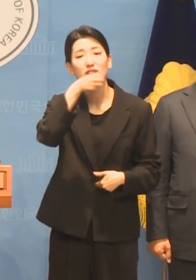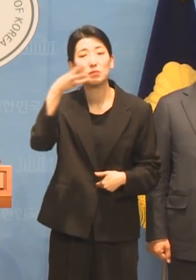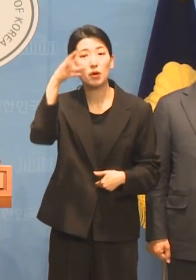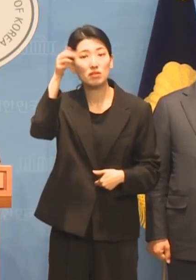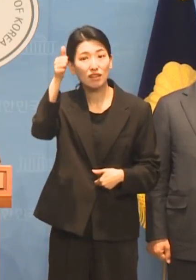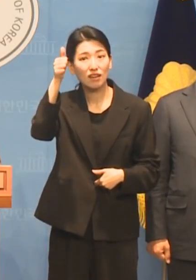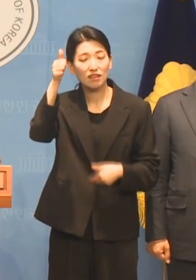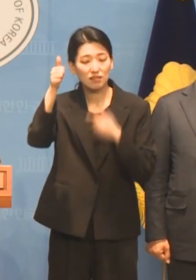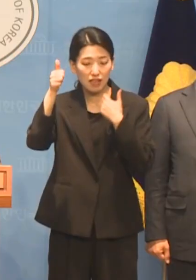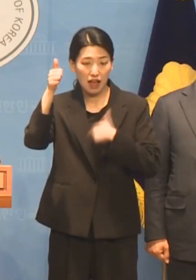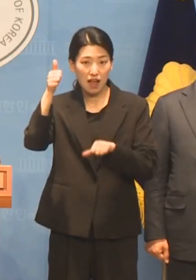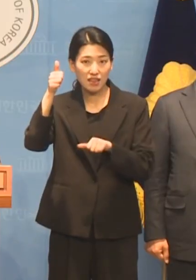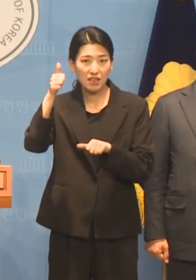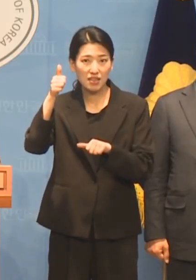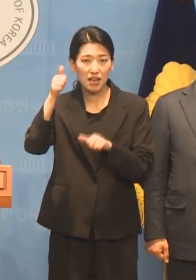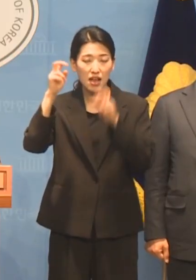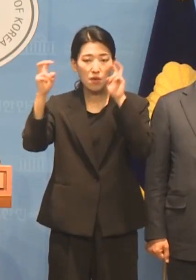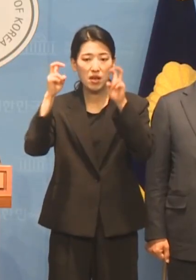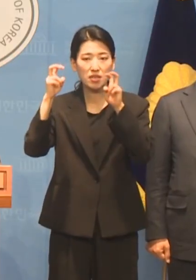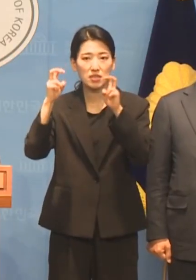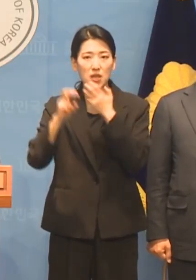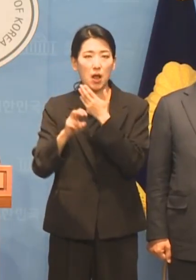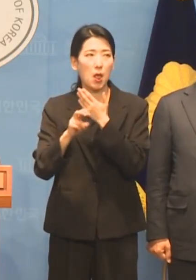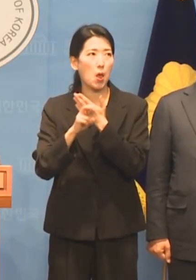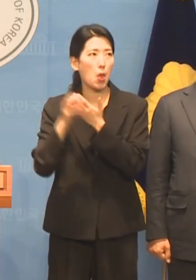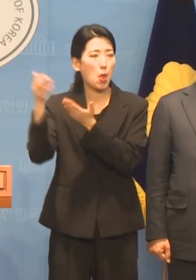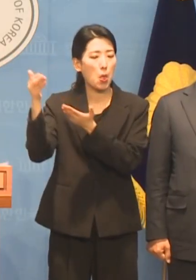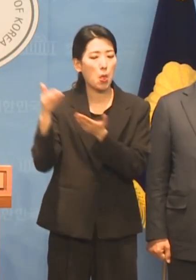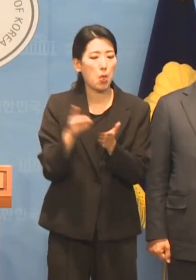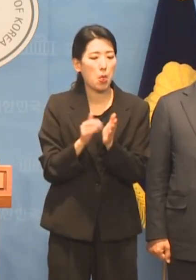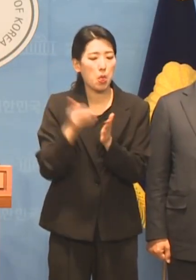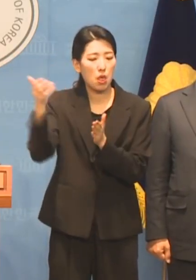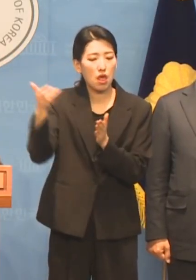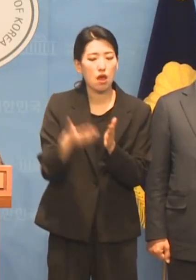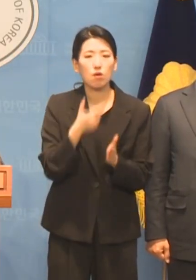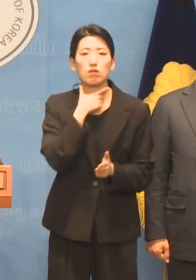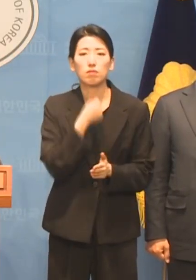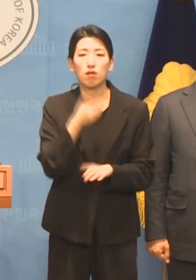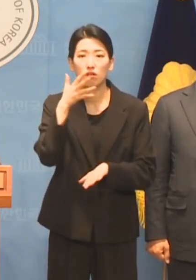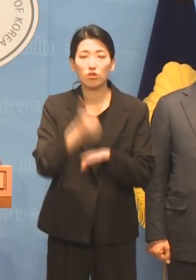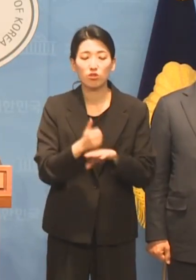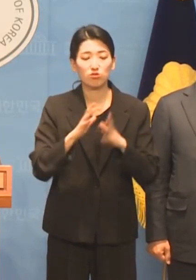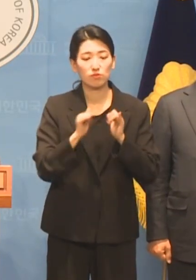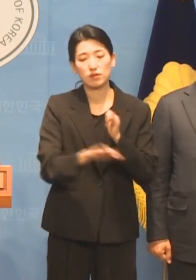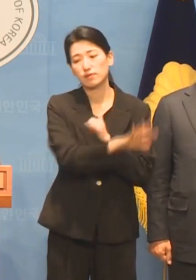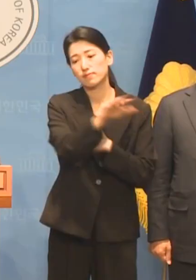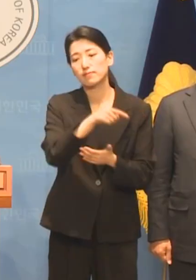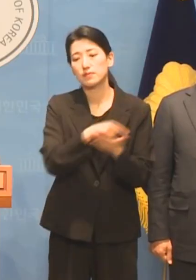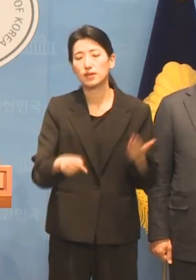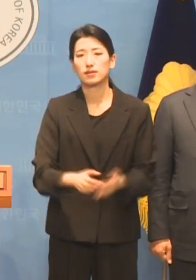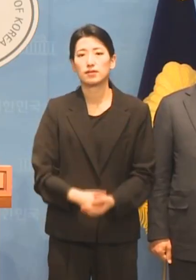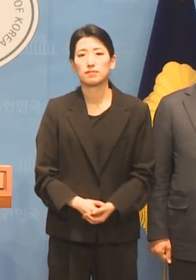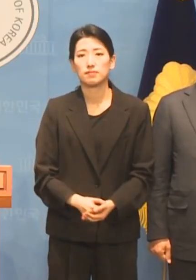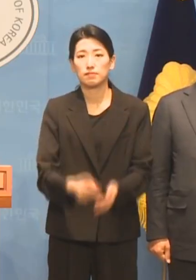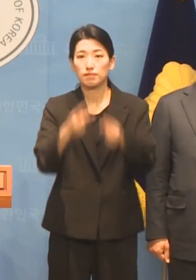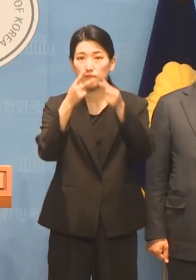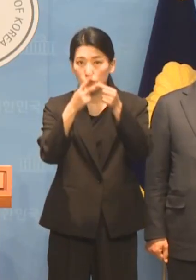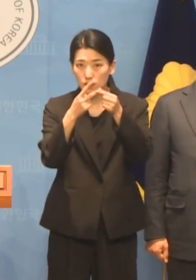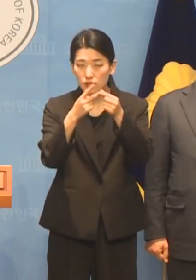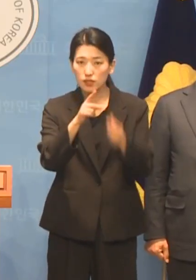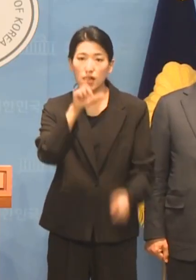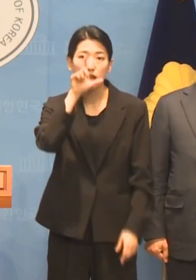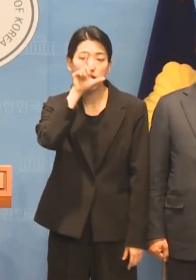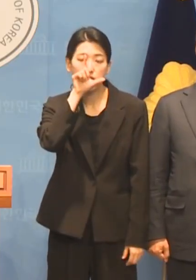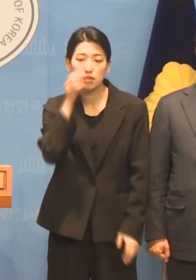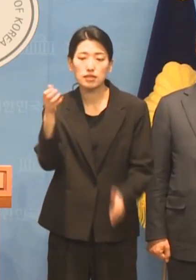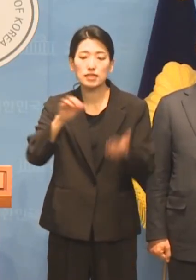주주를 포함한 전 국민에게 피해를 안긴 것입니다. 두 번째로 LG화학